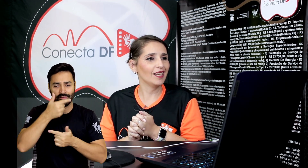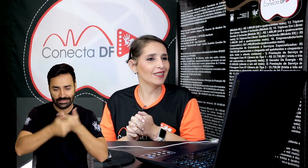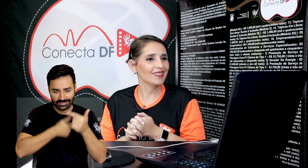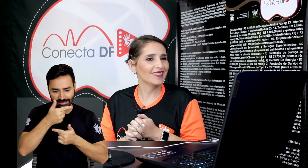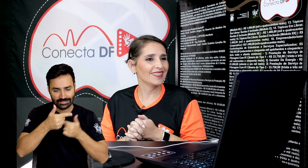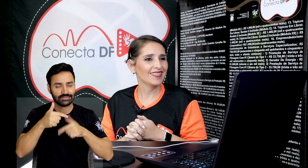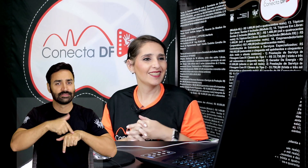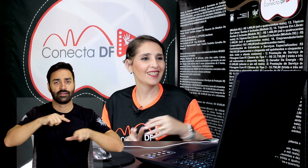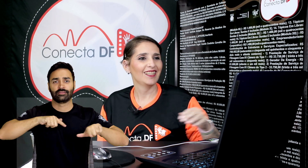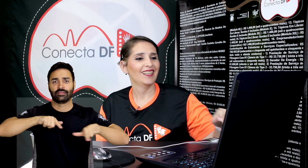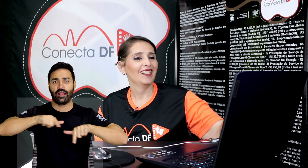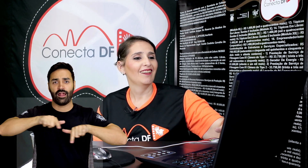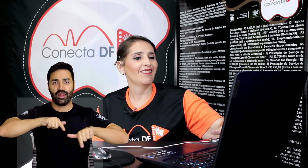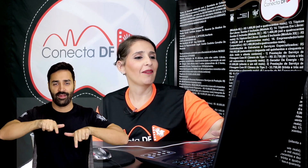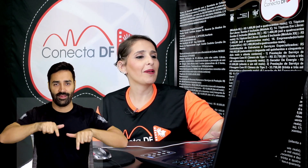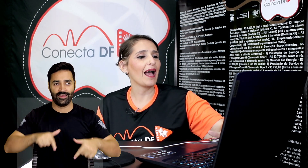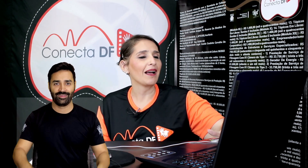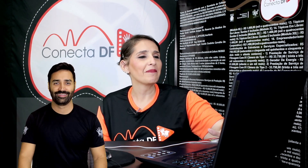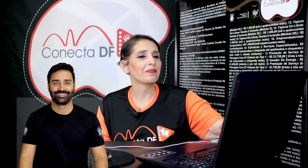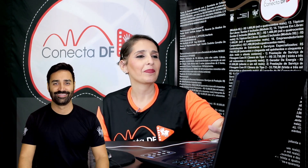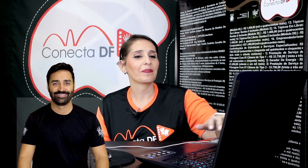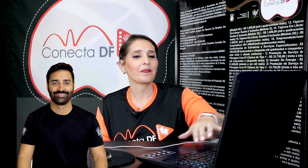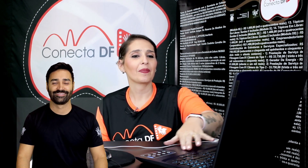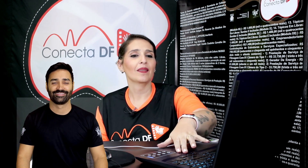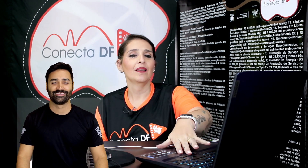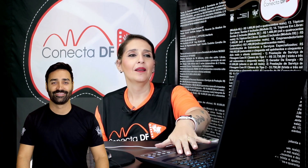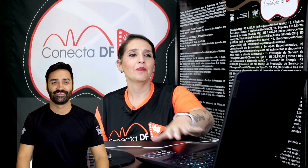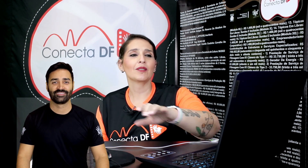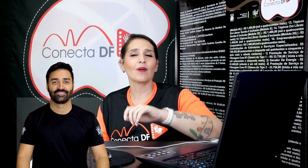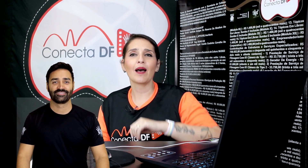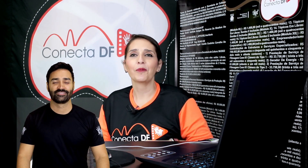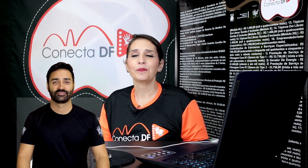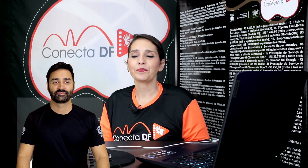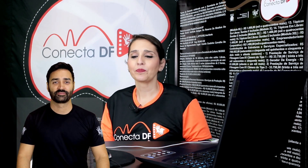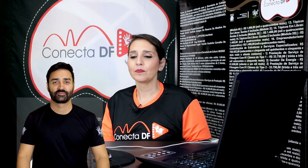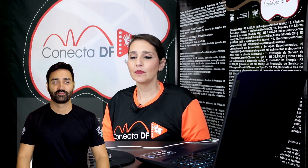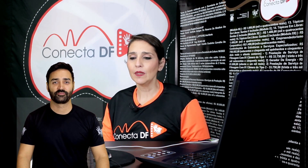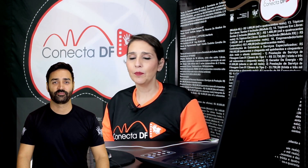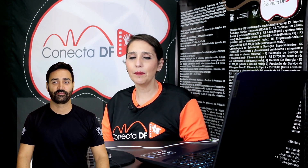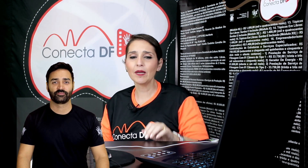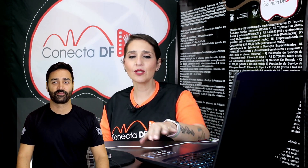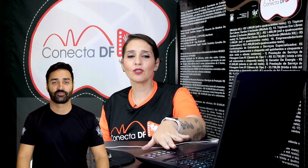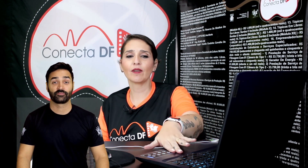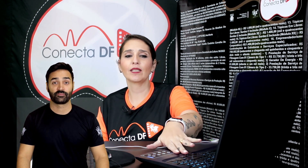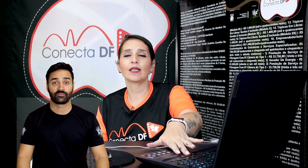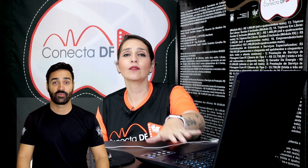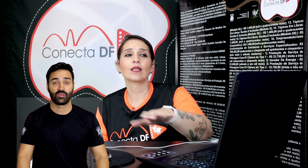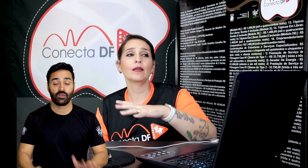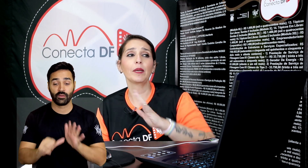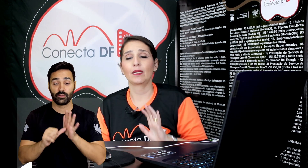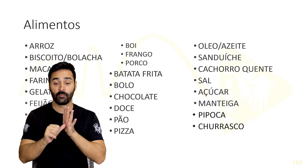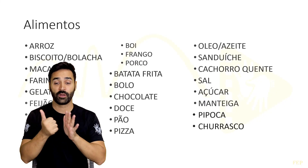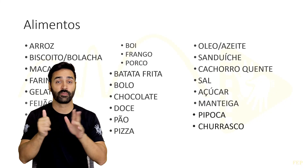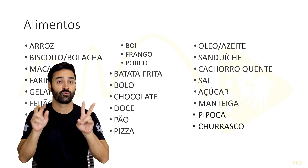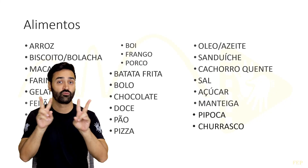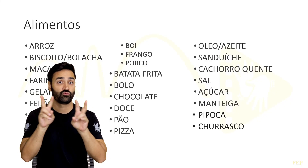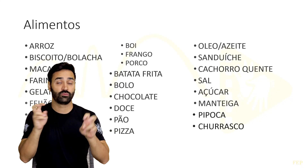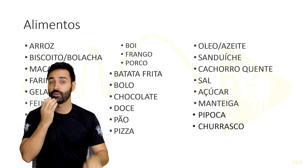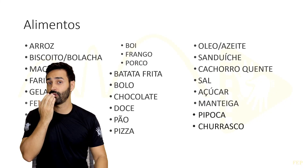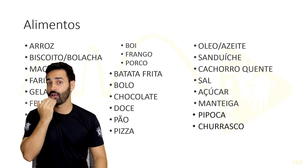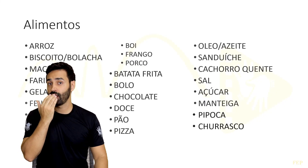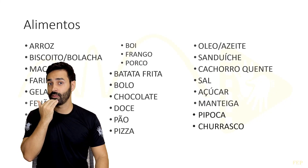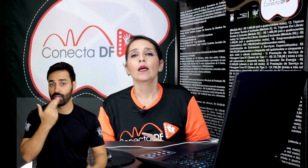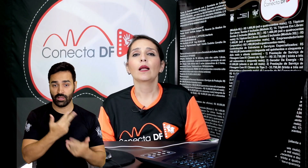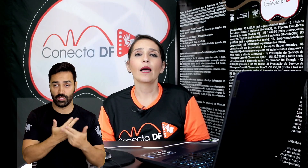hoje, hein? Vamos lá. Pessoal, primeiro a gente vai entrar nos alimentos,